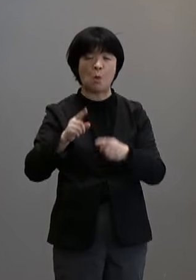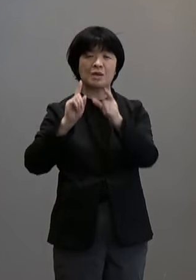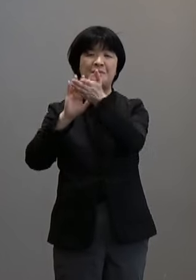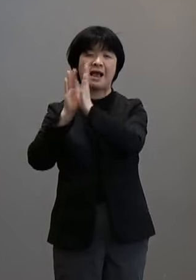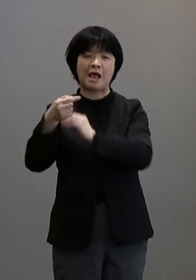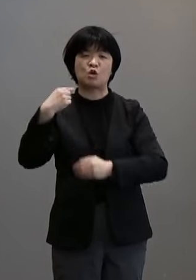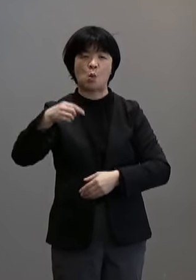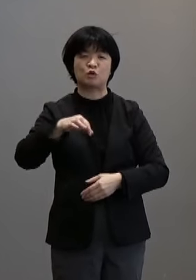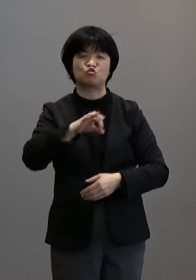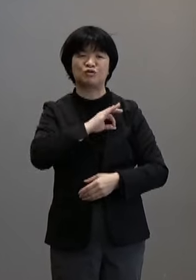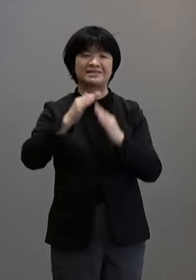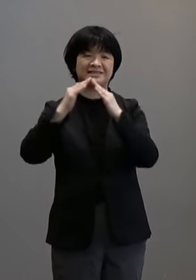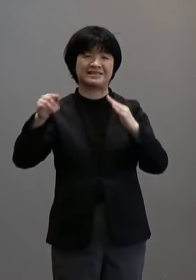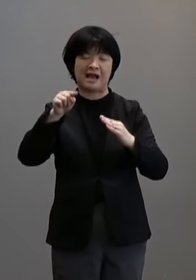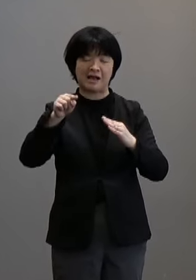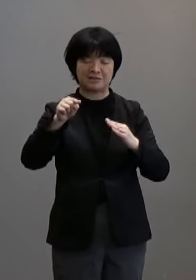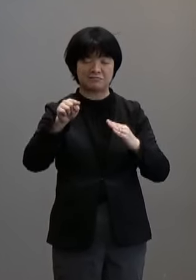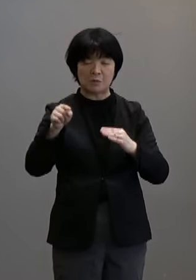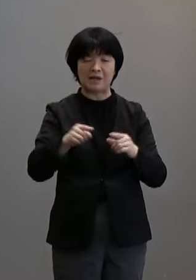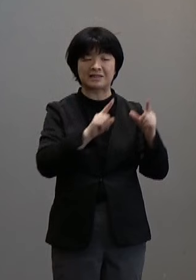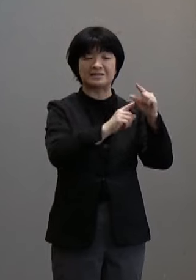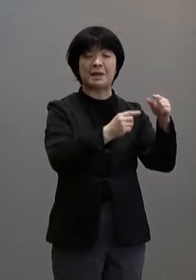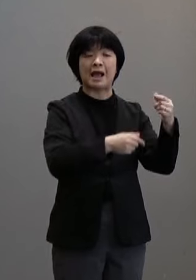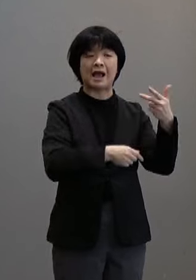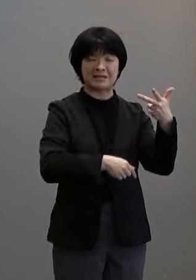の方に、千葉市も参考にしながら